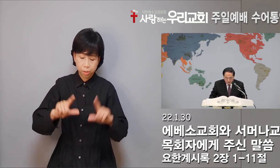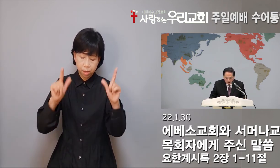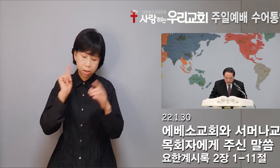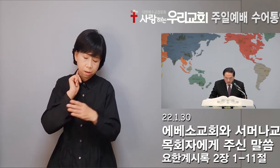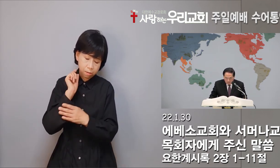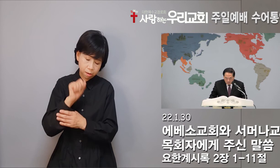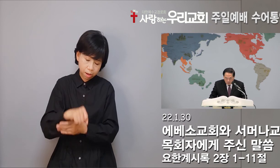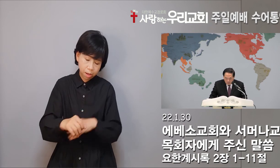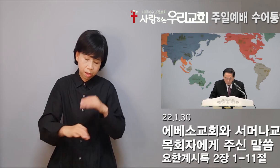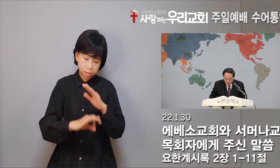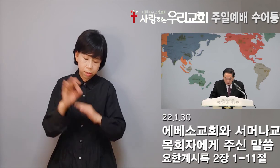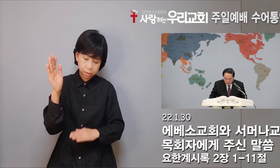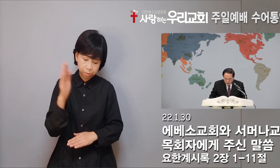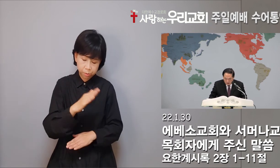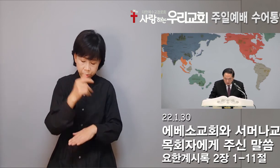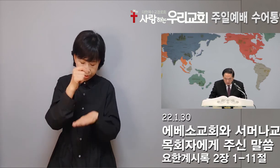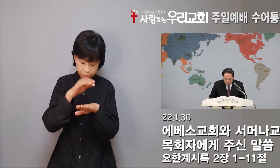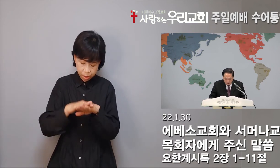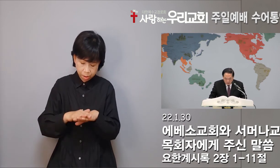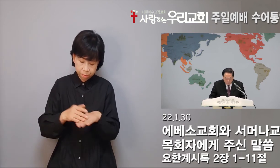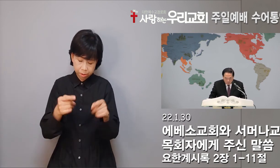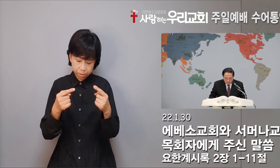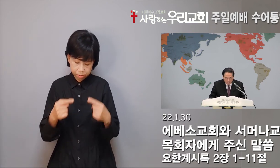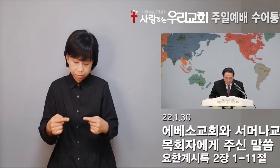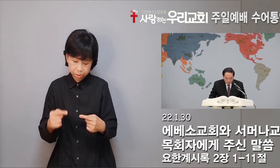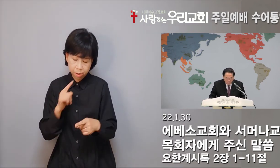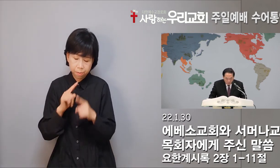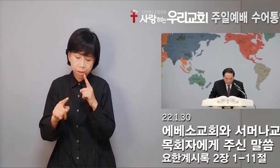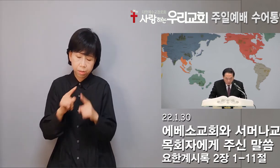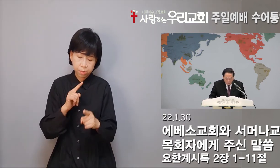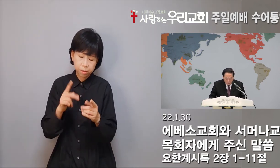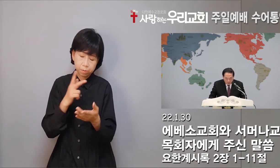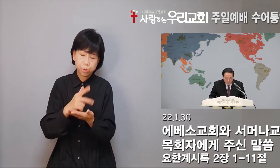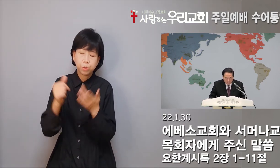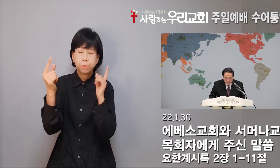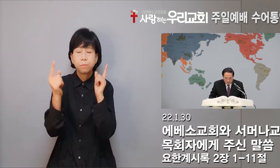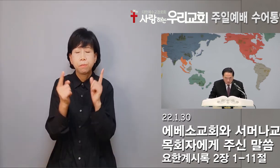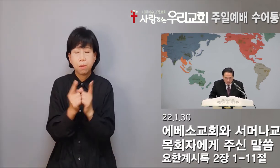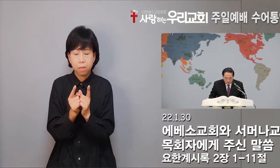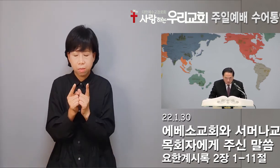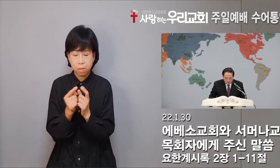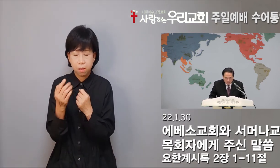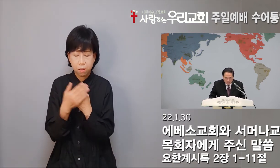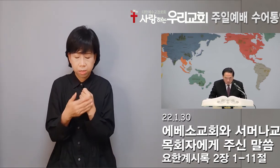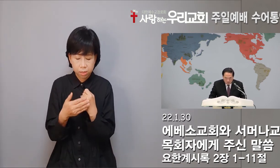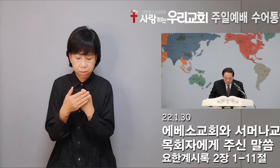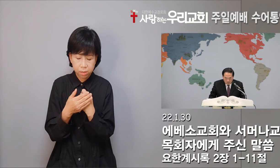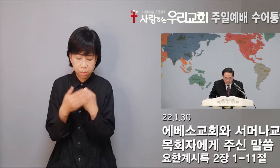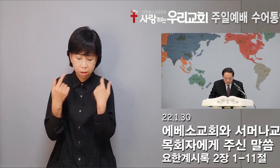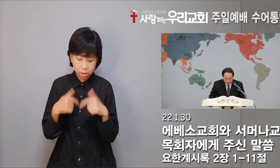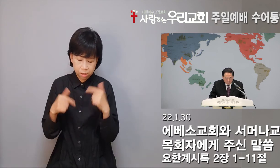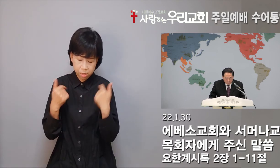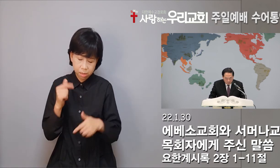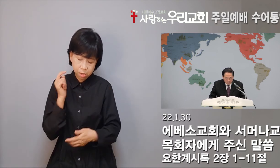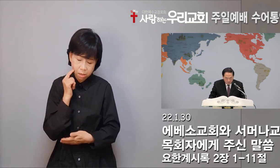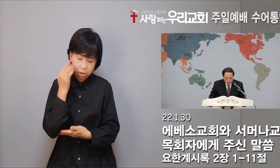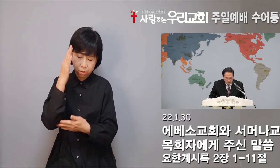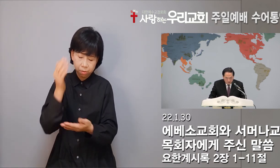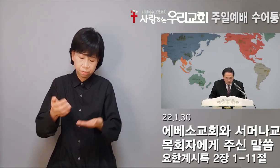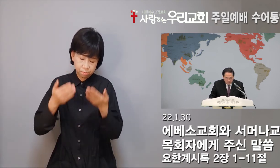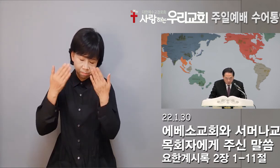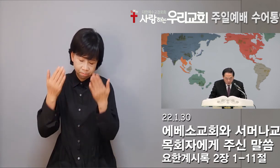허락하시고 아침부터 예배 자리에 나오게 하시고 말씀으로 주님을 만나게 하시고 언제나 영광 돌리게